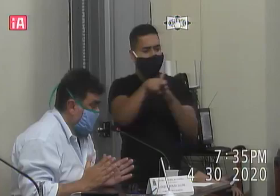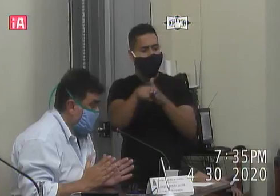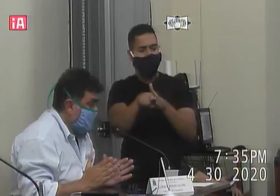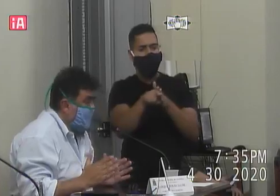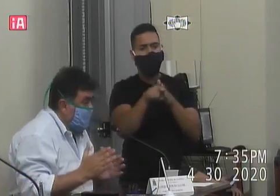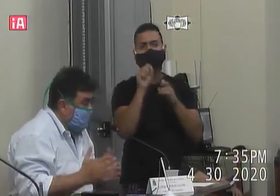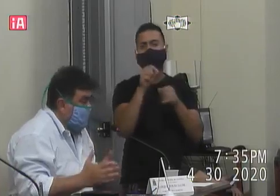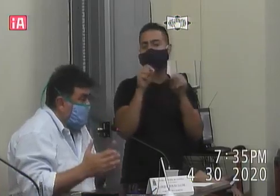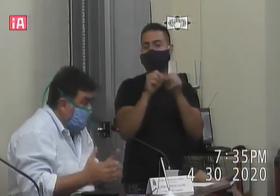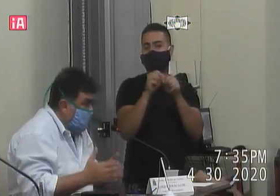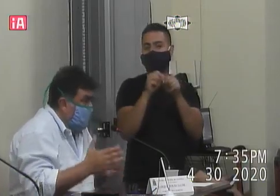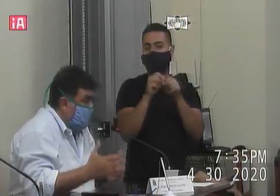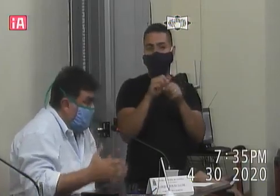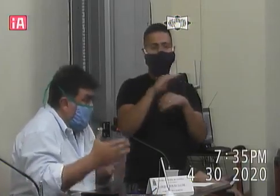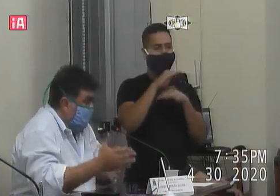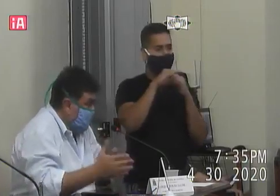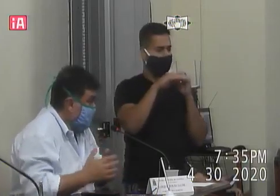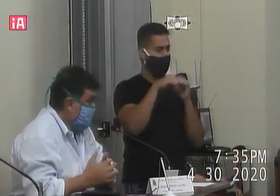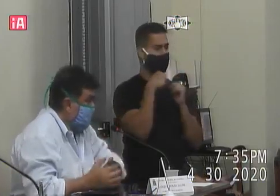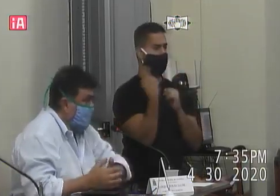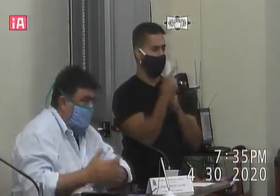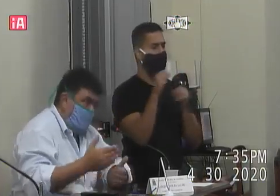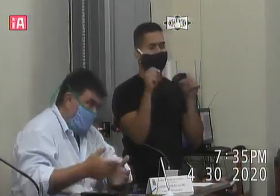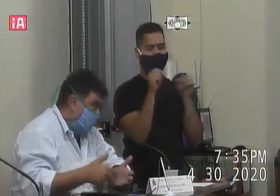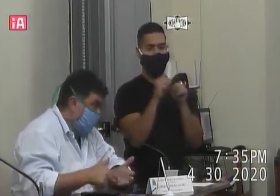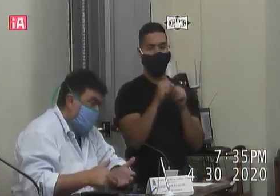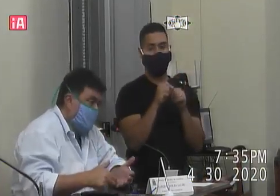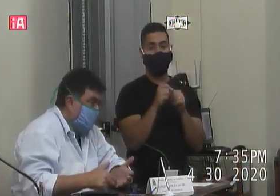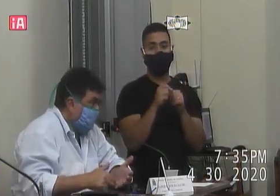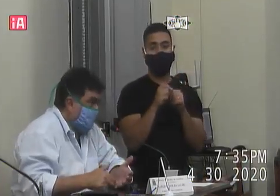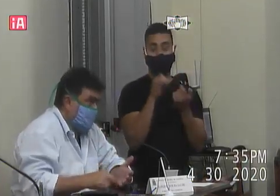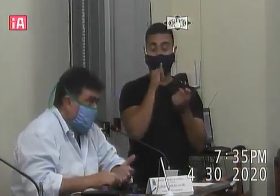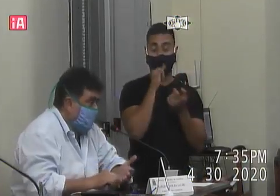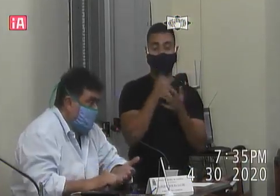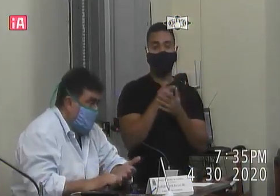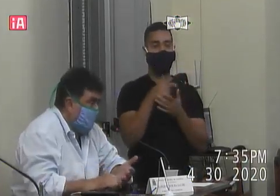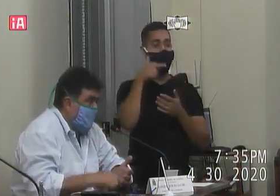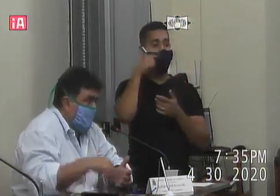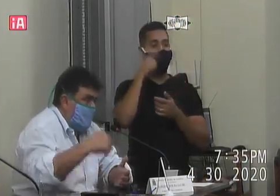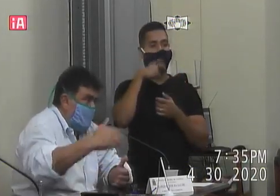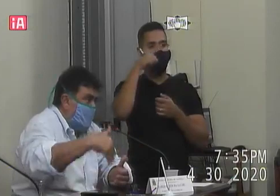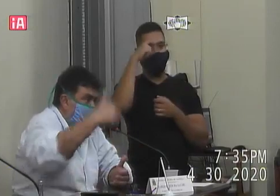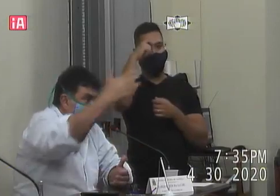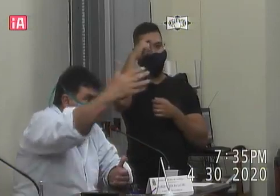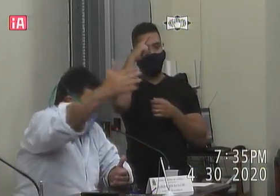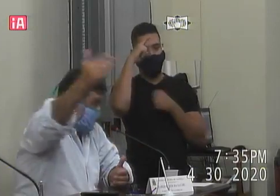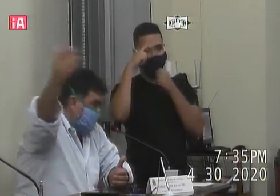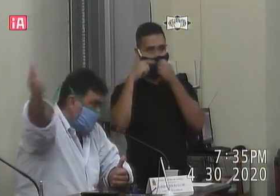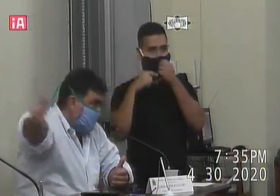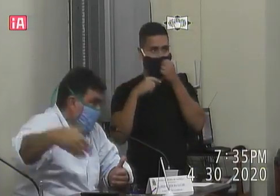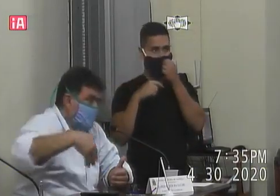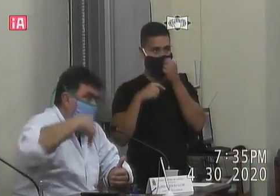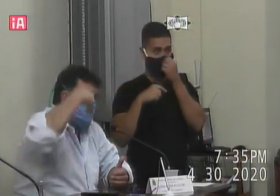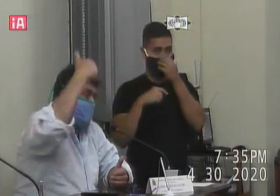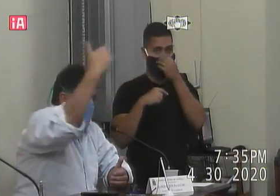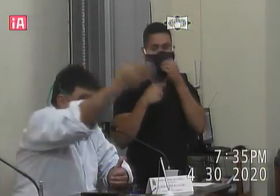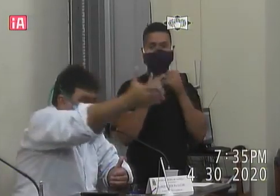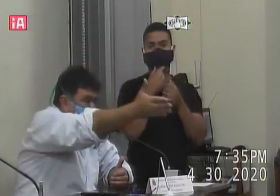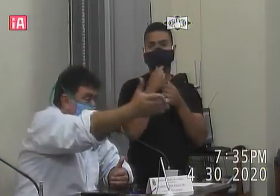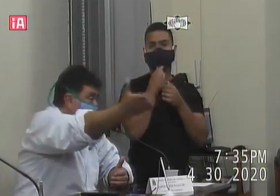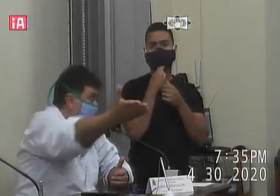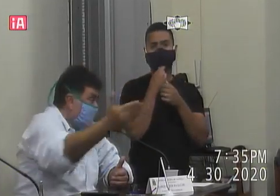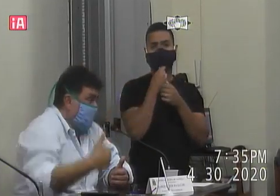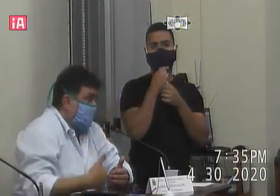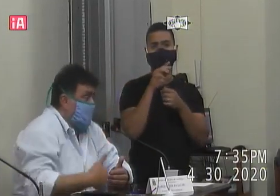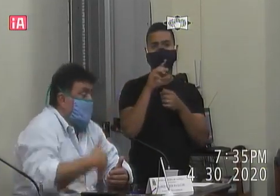de ações. Então, todos nós fazemos isso. Ontem estive no hospital, quanto àquele caso do menino, o